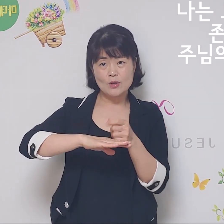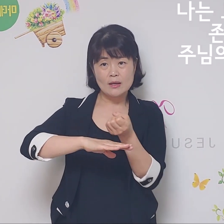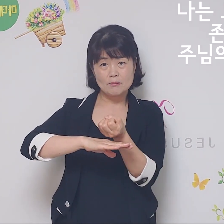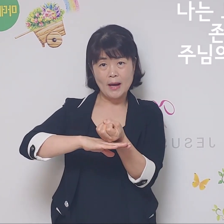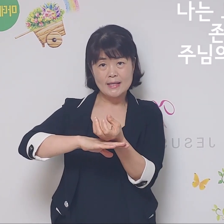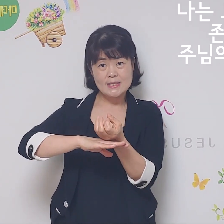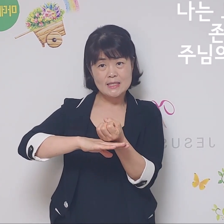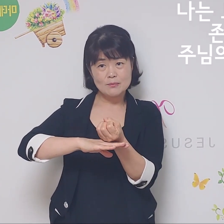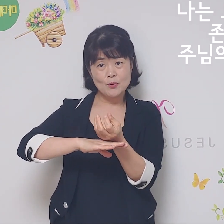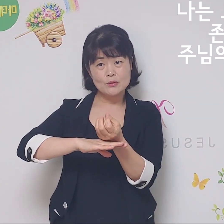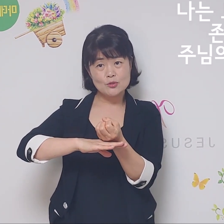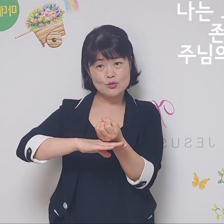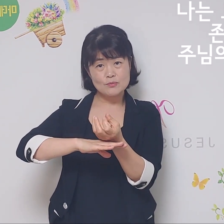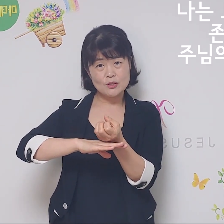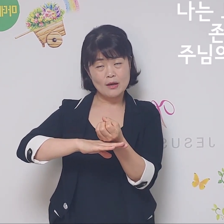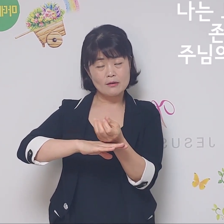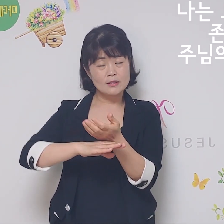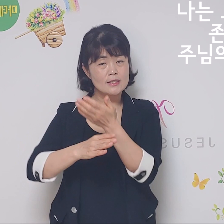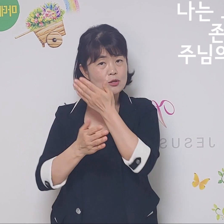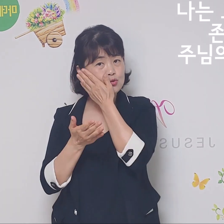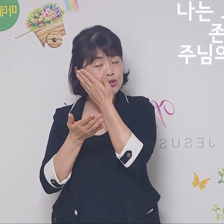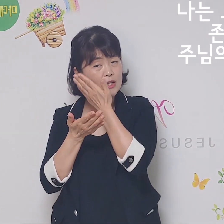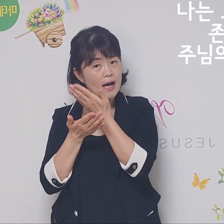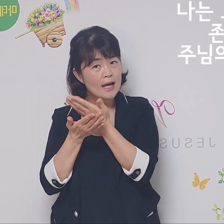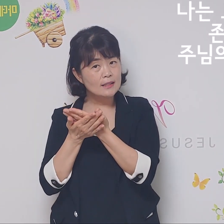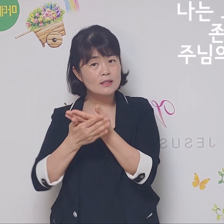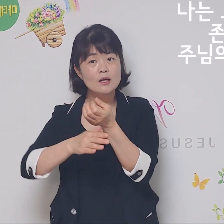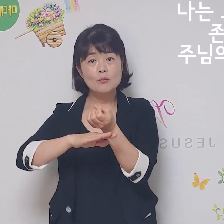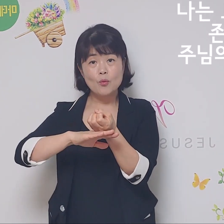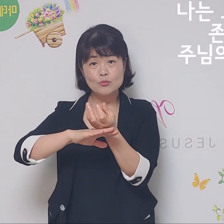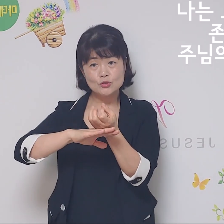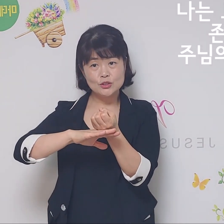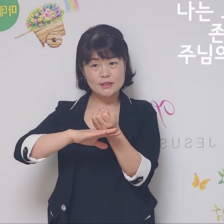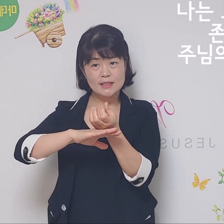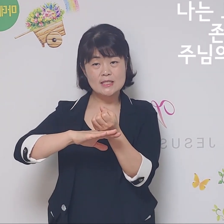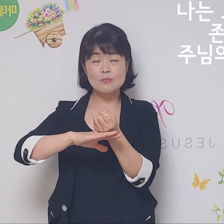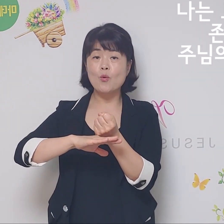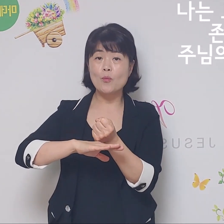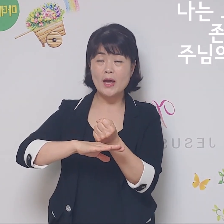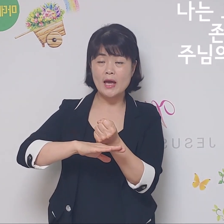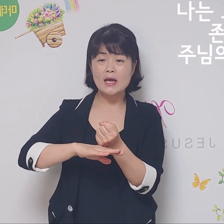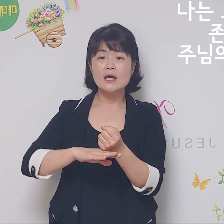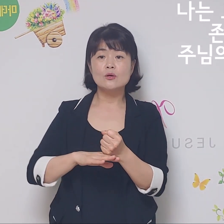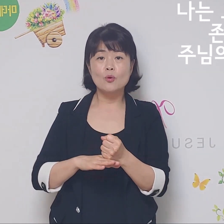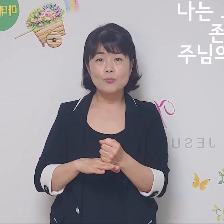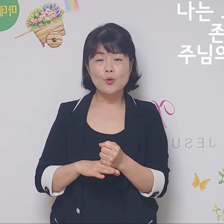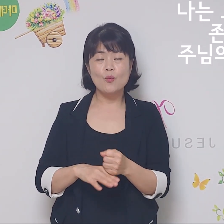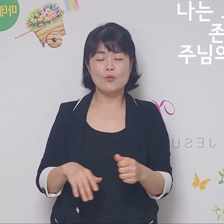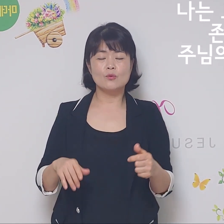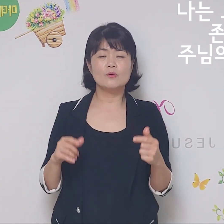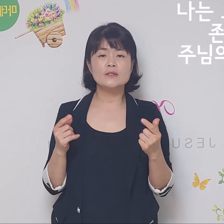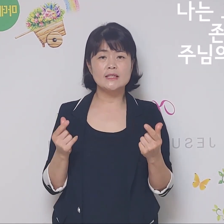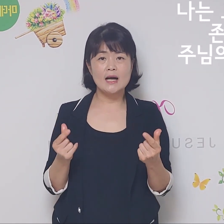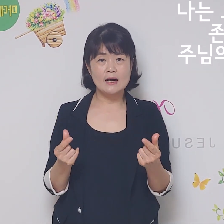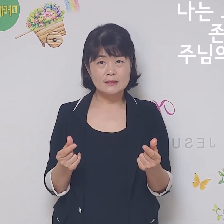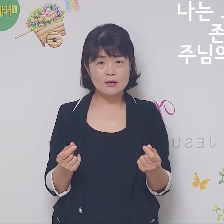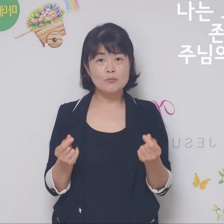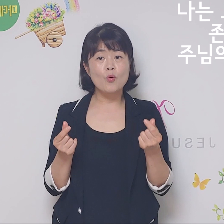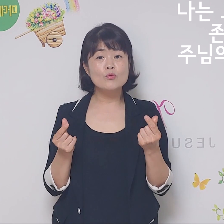위에 반지를 표현해 주시면 돼요. 그래서 귀한 보물, 그래서 보배, 롭고니까 그런